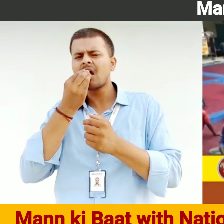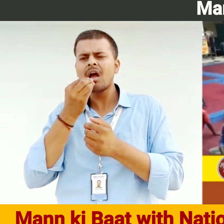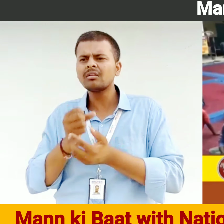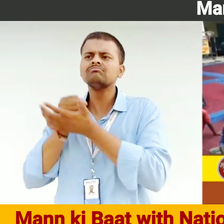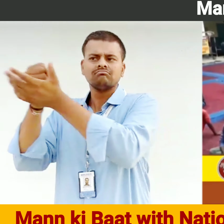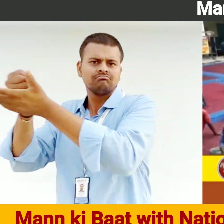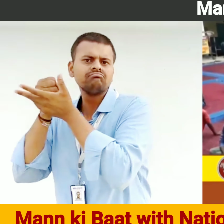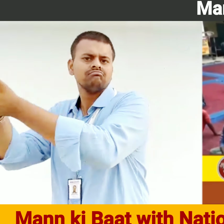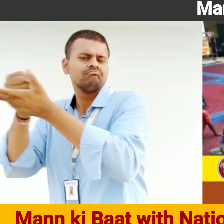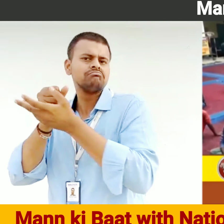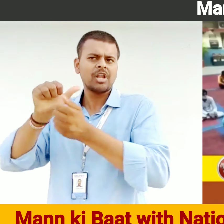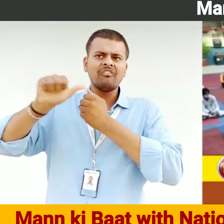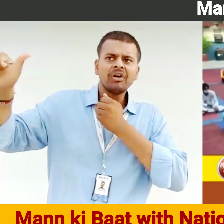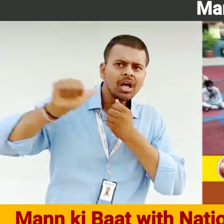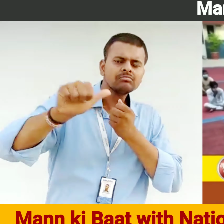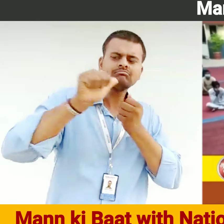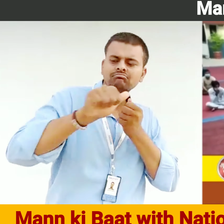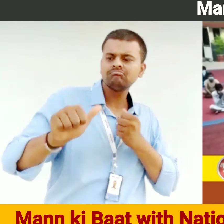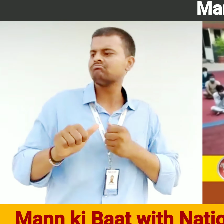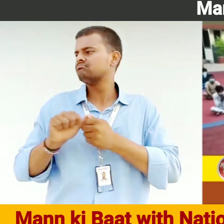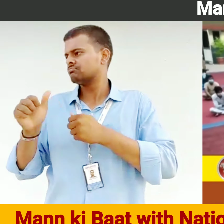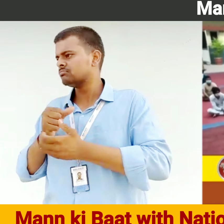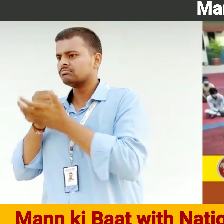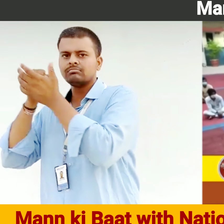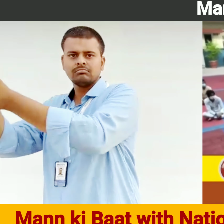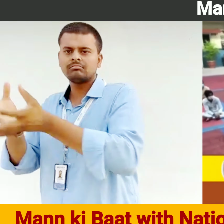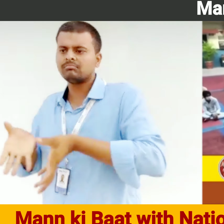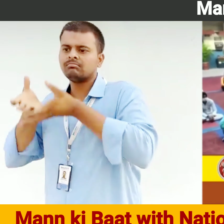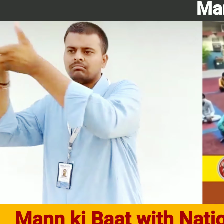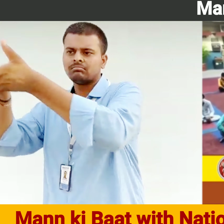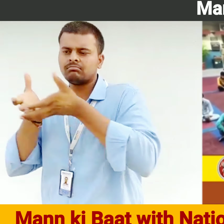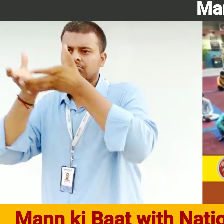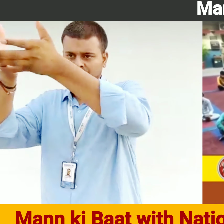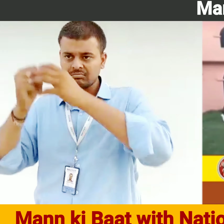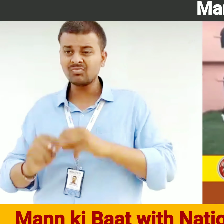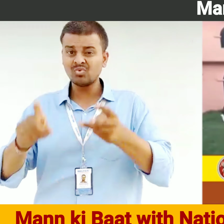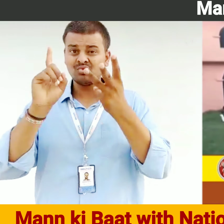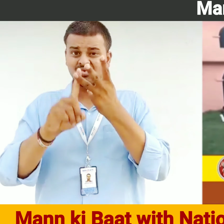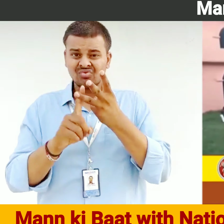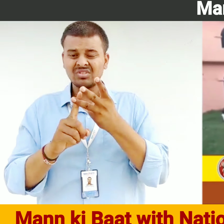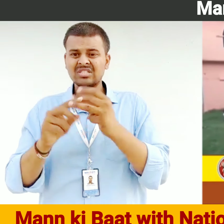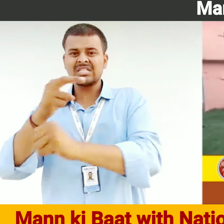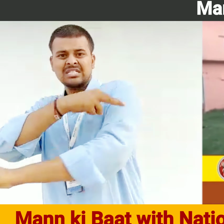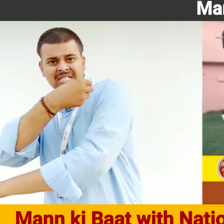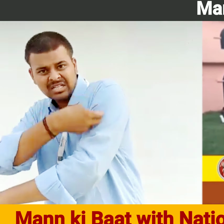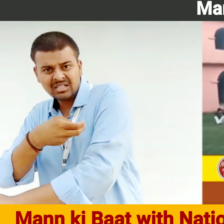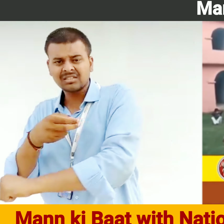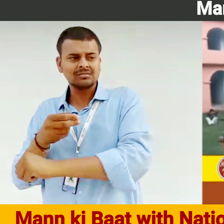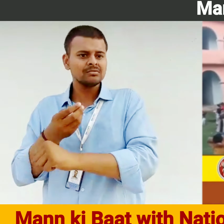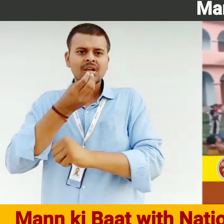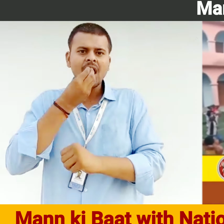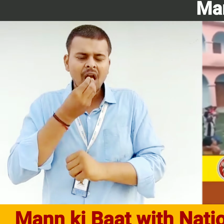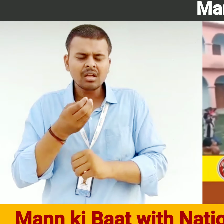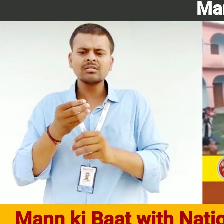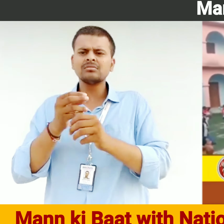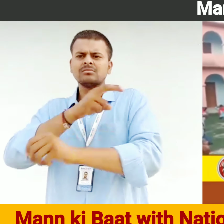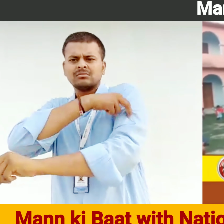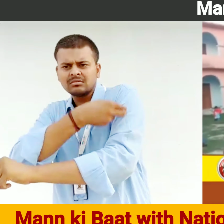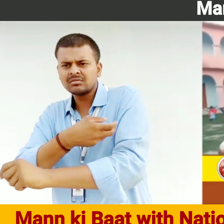काम लगातार चल रहे हैं और बहुत बड़ी मात्रा में चल रहे हैं। लेकिन साथियों,